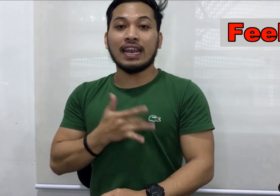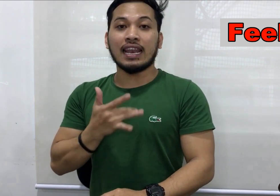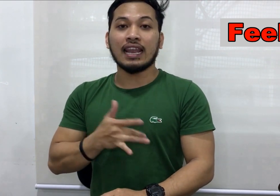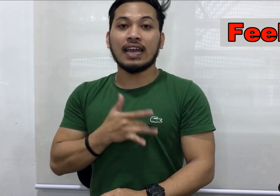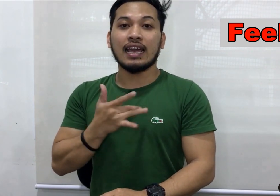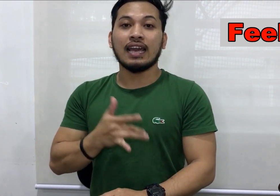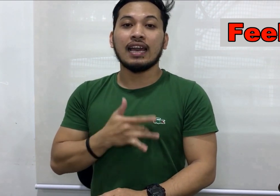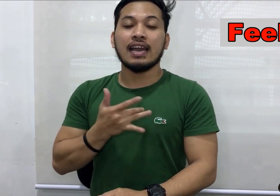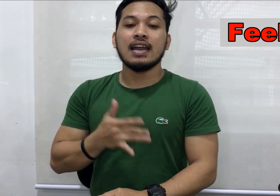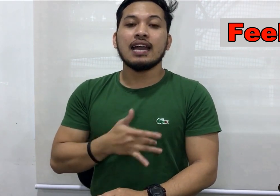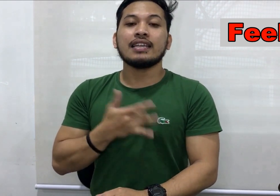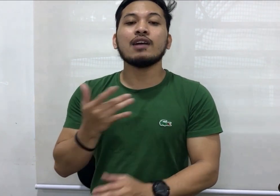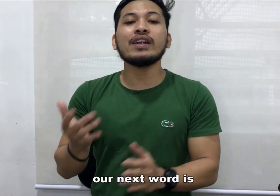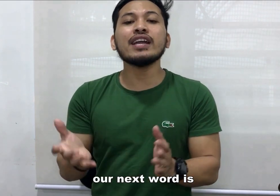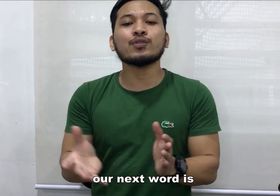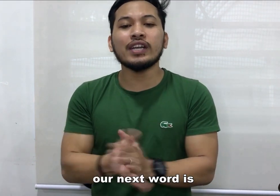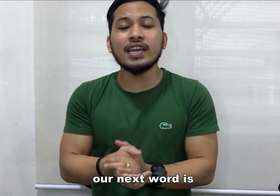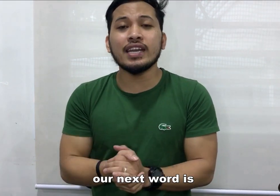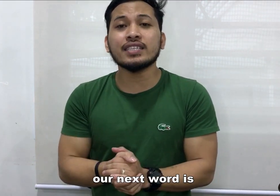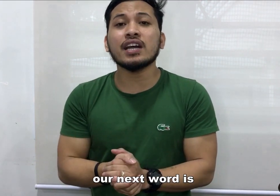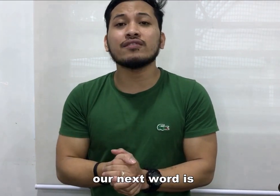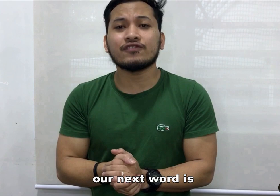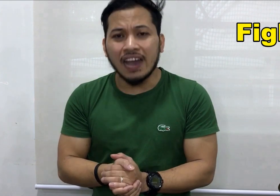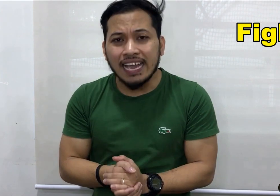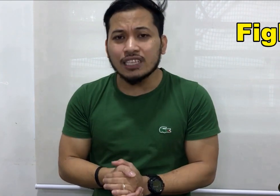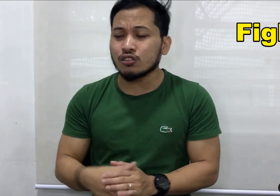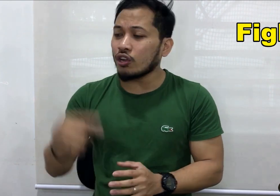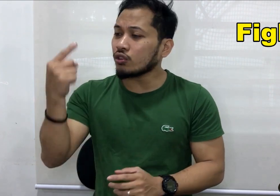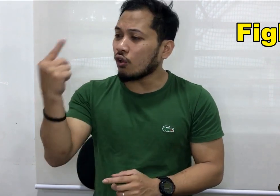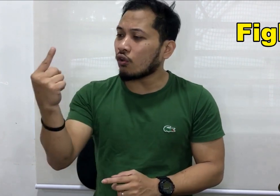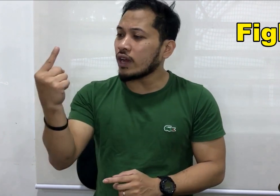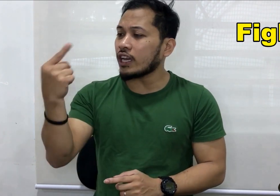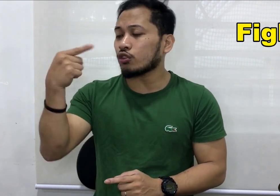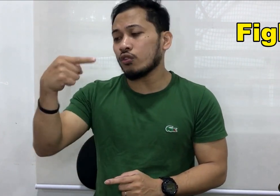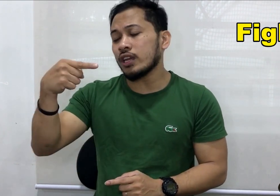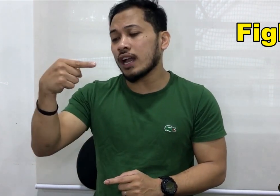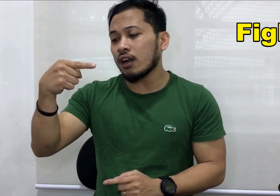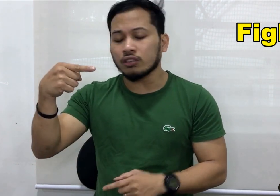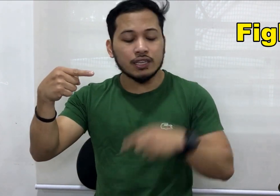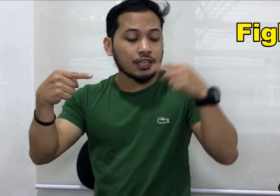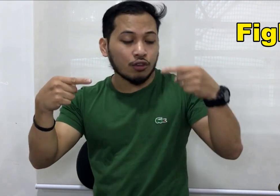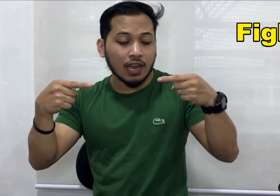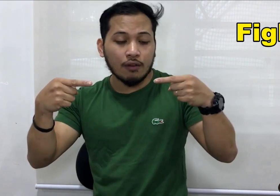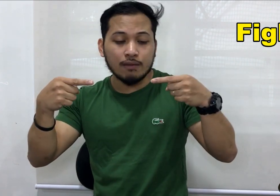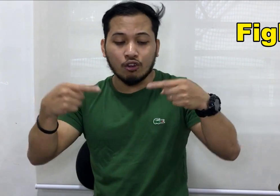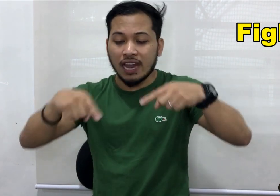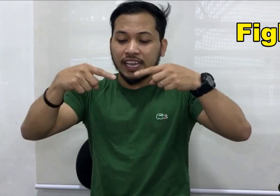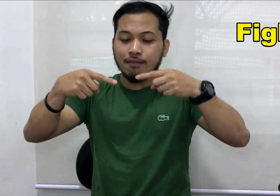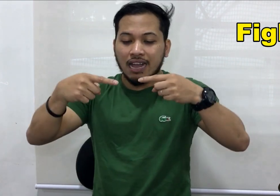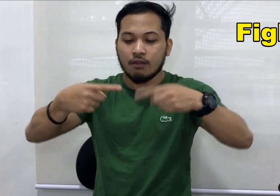feel. Then, our next word is fight. So, ito, kunwari, ito yung ikaw, tapos ito yung kaaway mo, lagi kayo